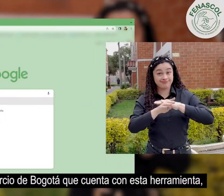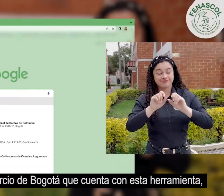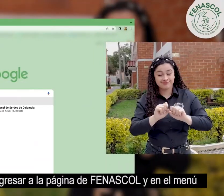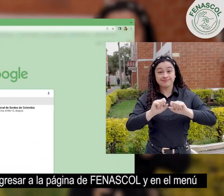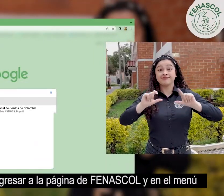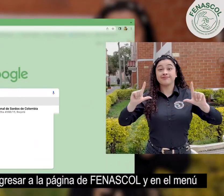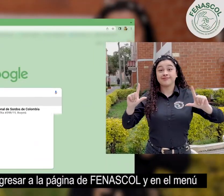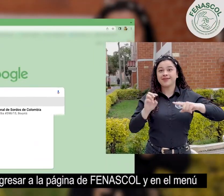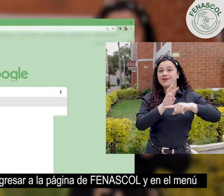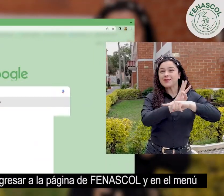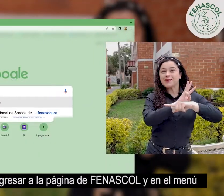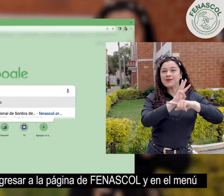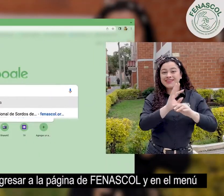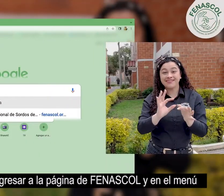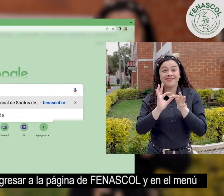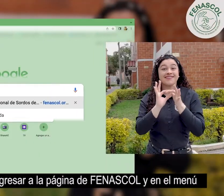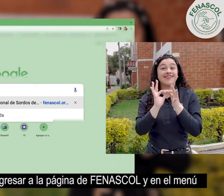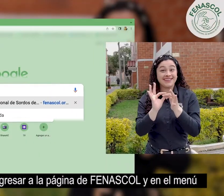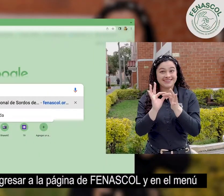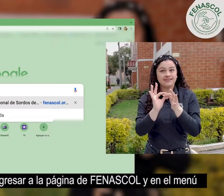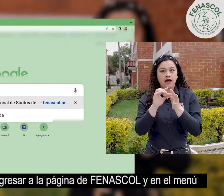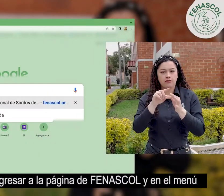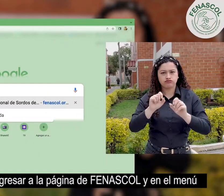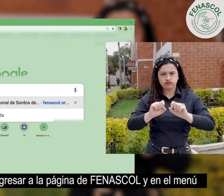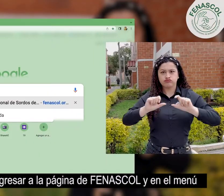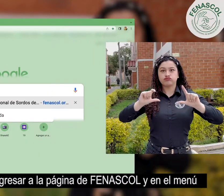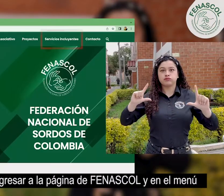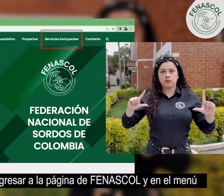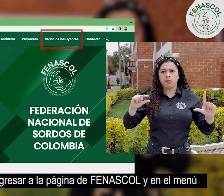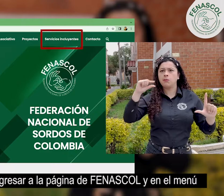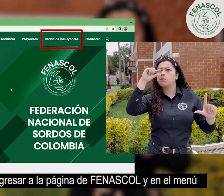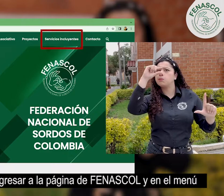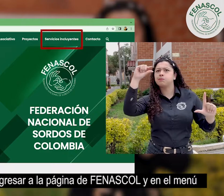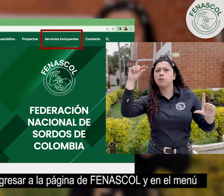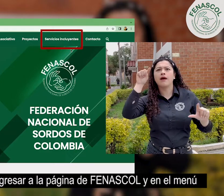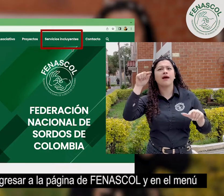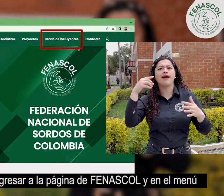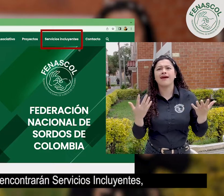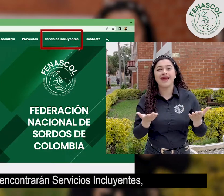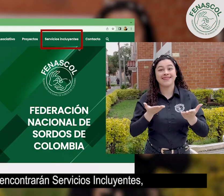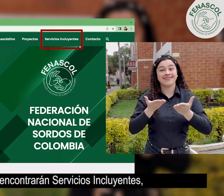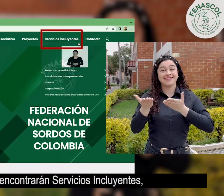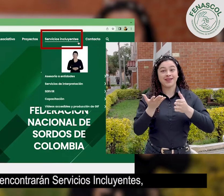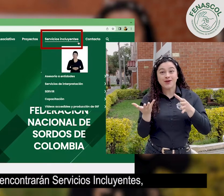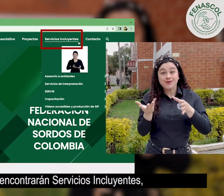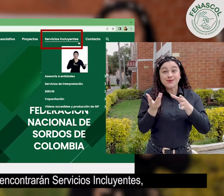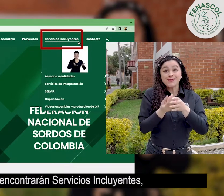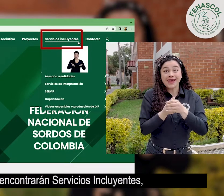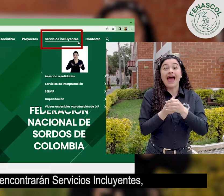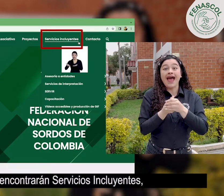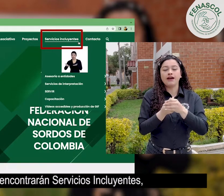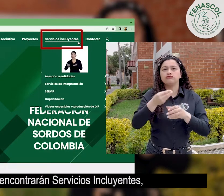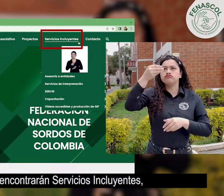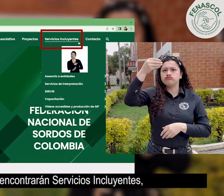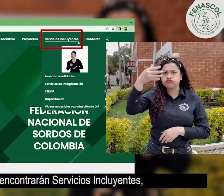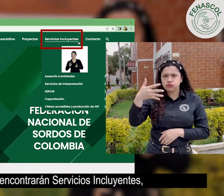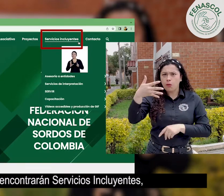Para saberlo deben ingresar a la página de FENASCOL y en el menú principal encontrarán servicios incluyentes.